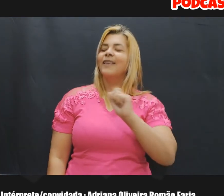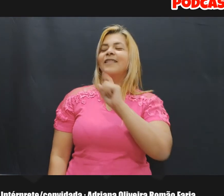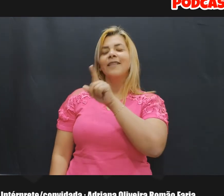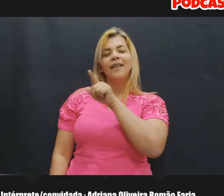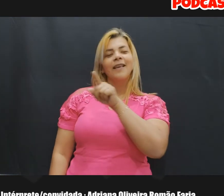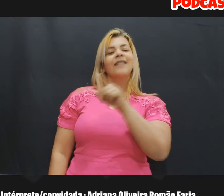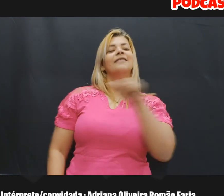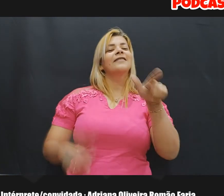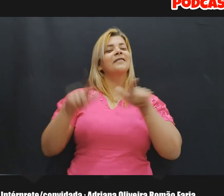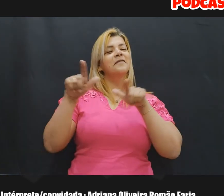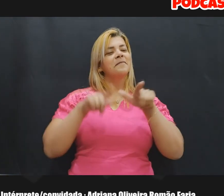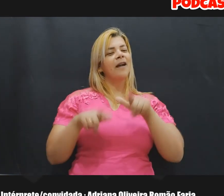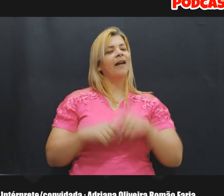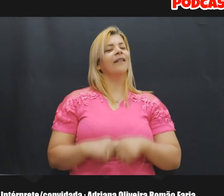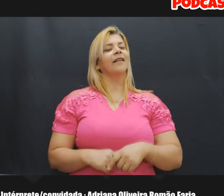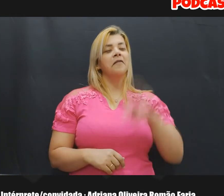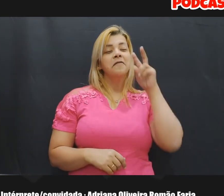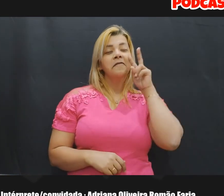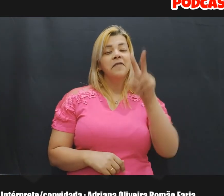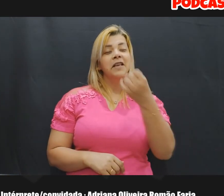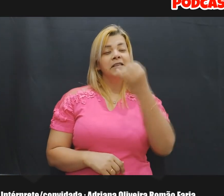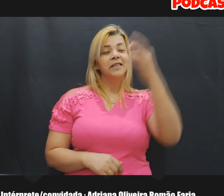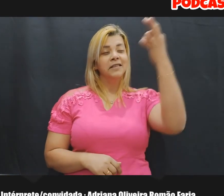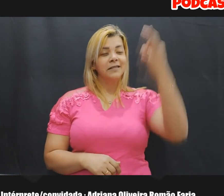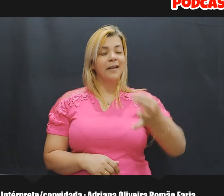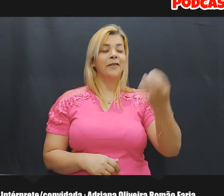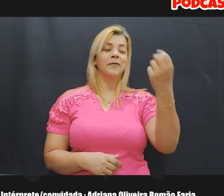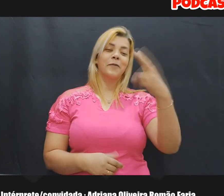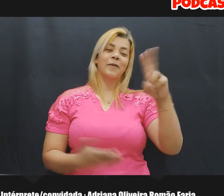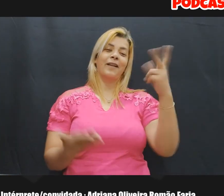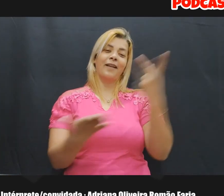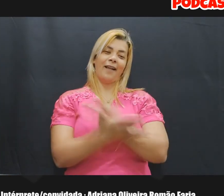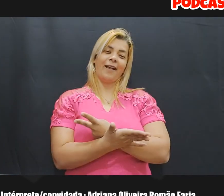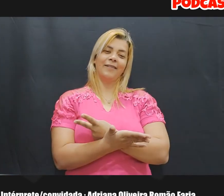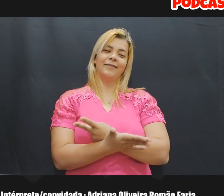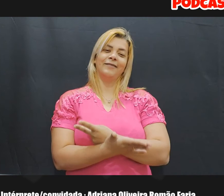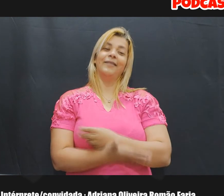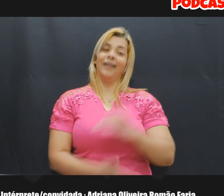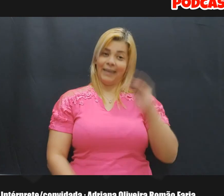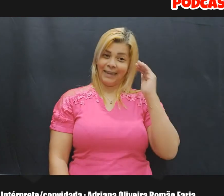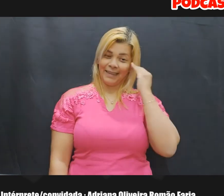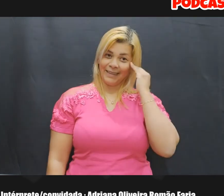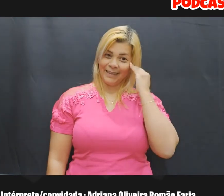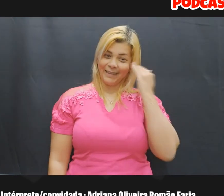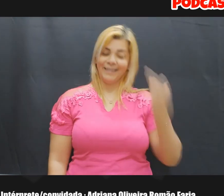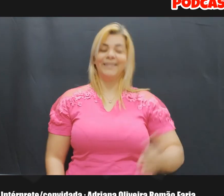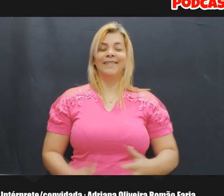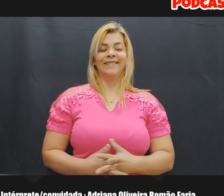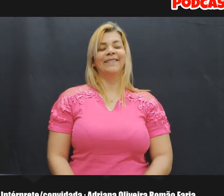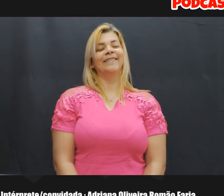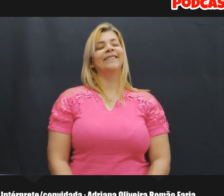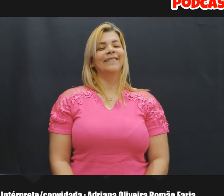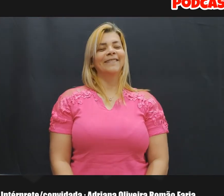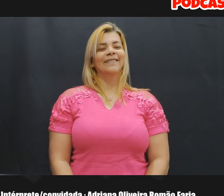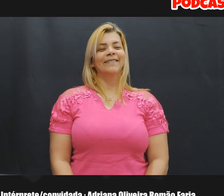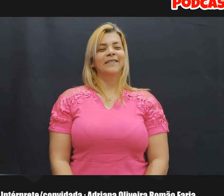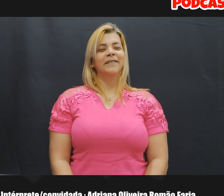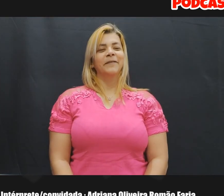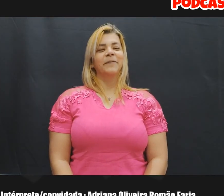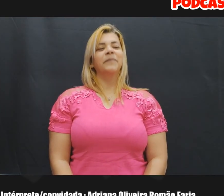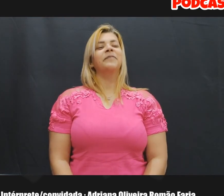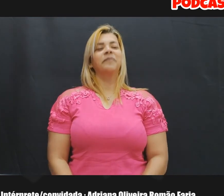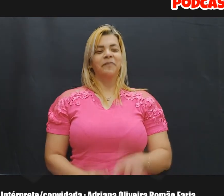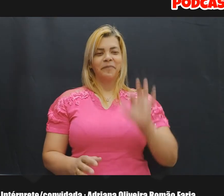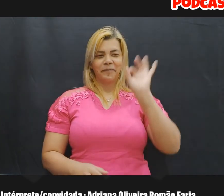que esse tipo de coisa, quando acontecer, haver punição, né? Exatamente. É isso